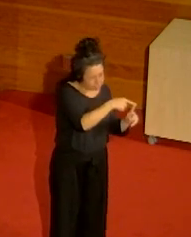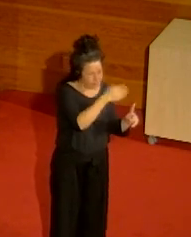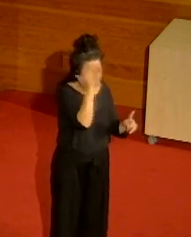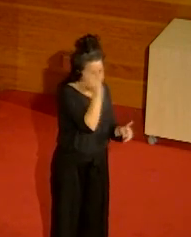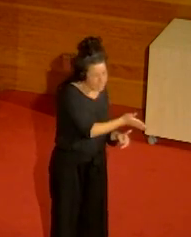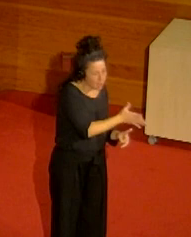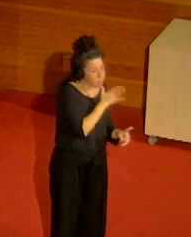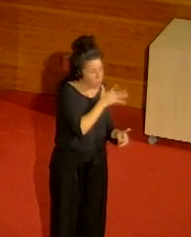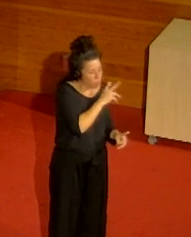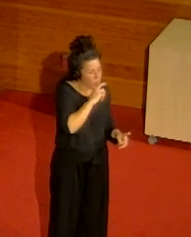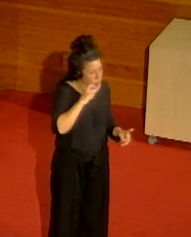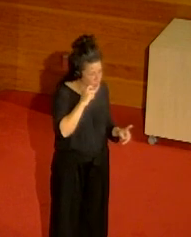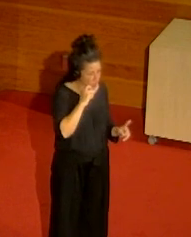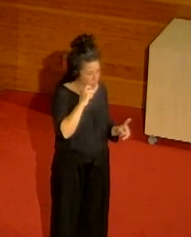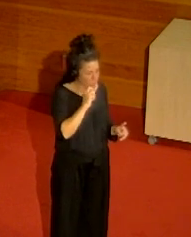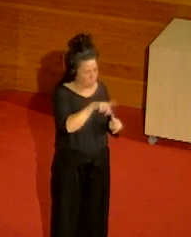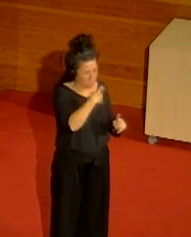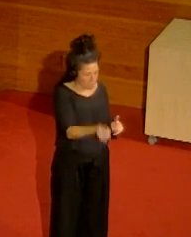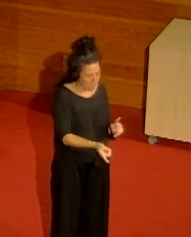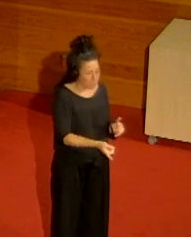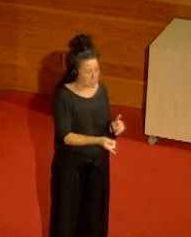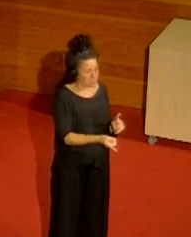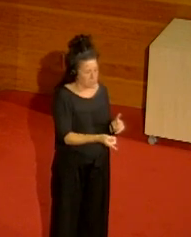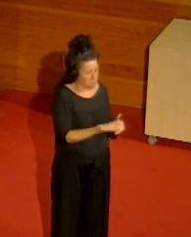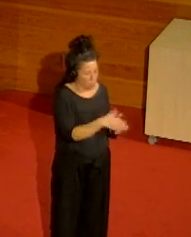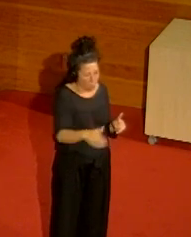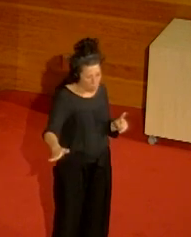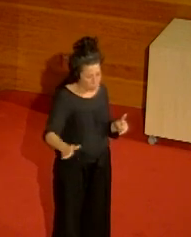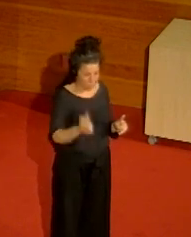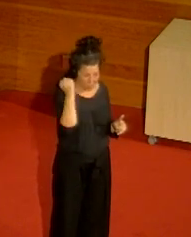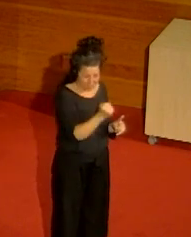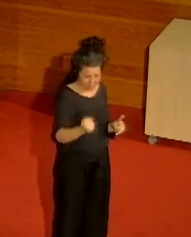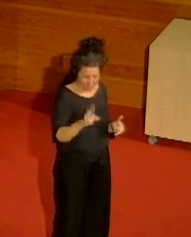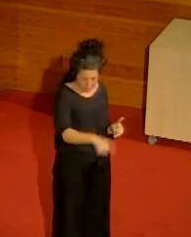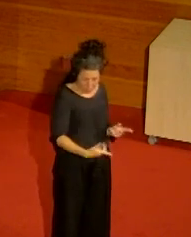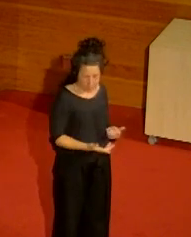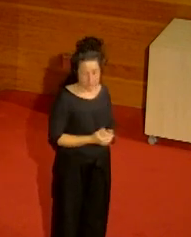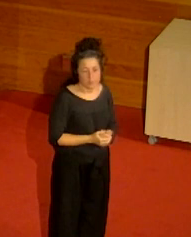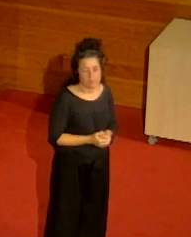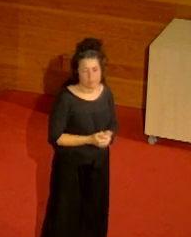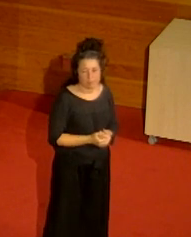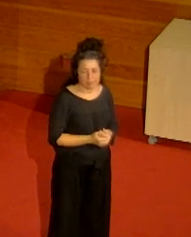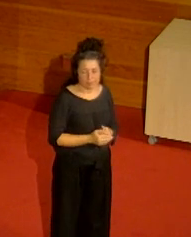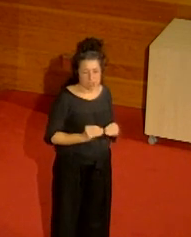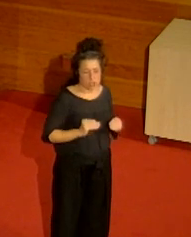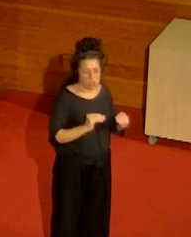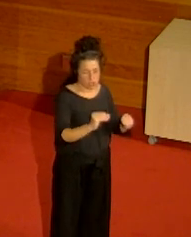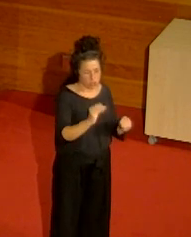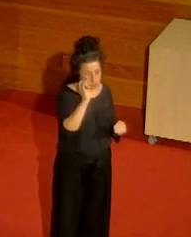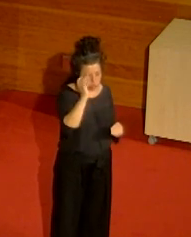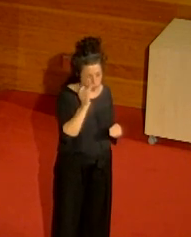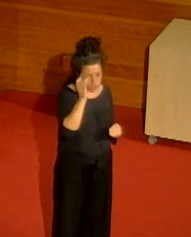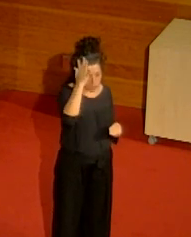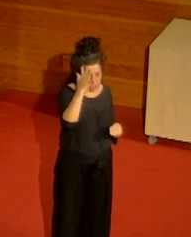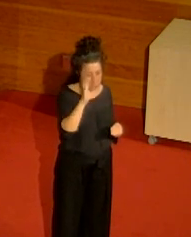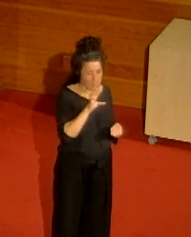judíos incluso Bueno luego durante el holocausto pues asesinados no pero su idea del Estado era una visión laica era